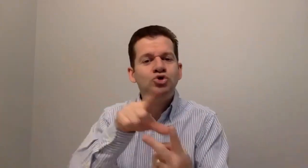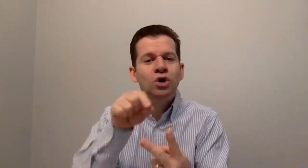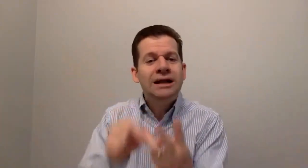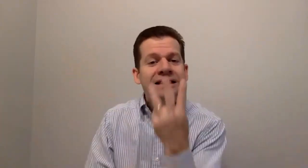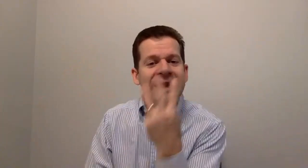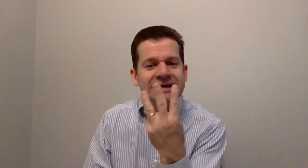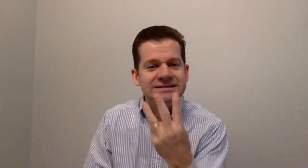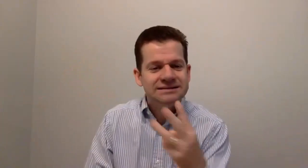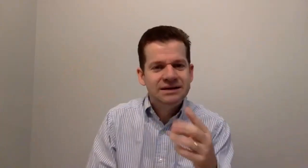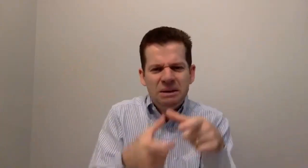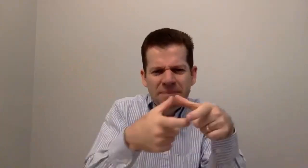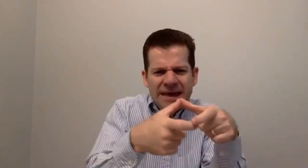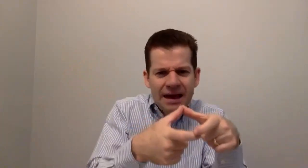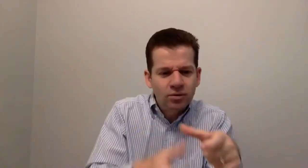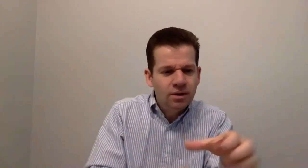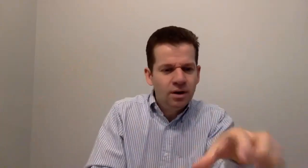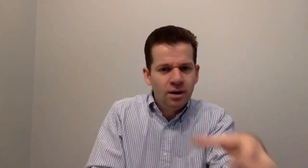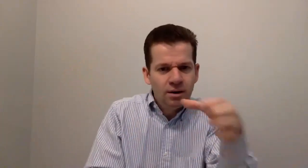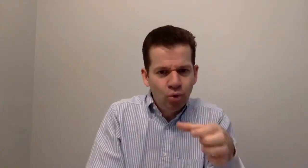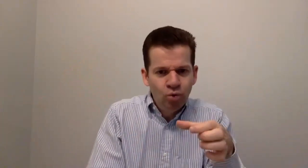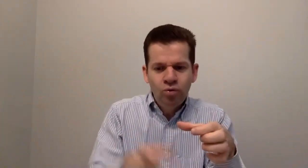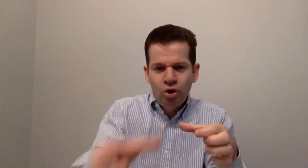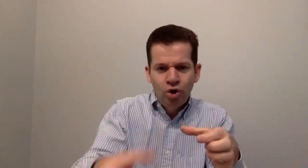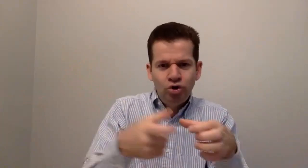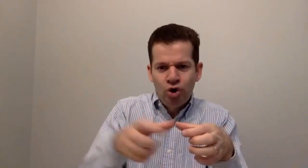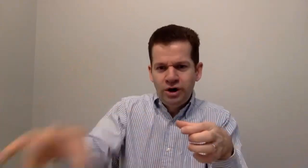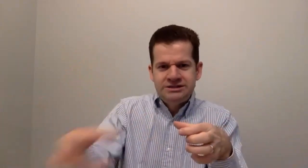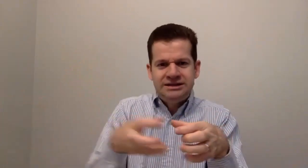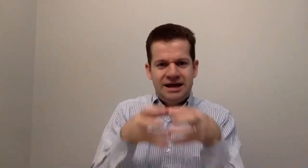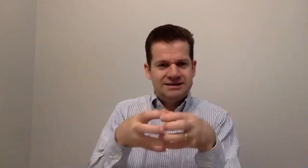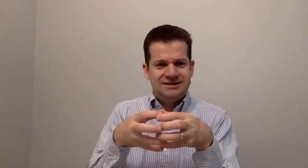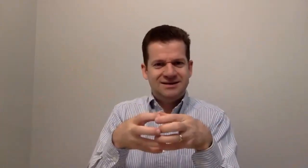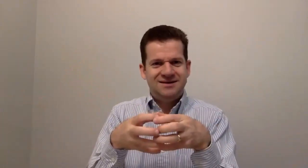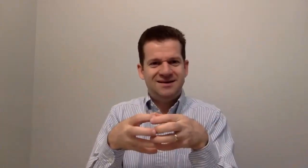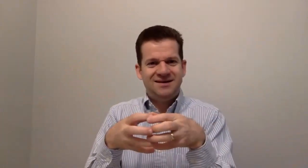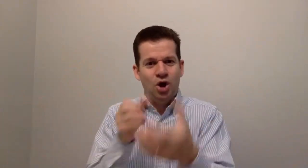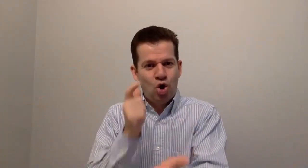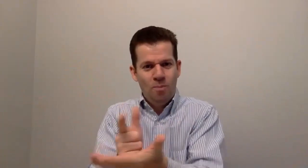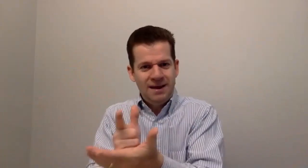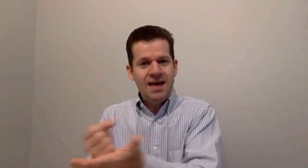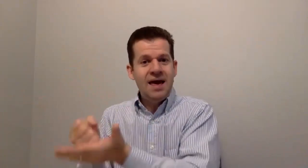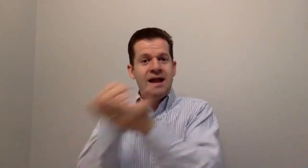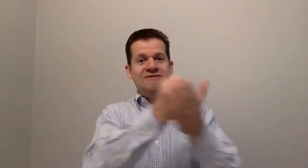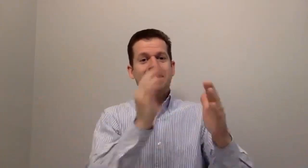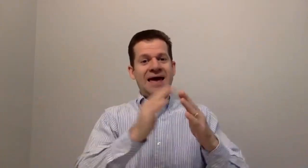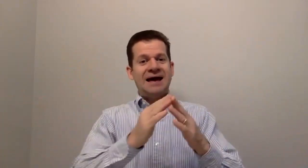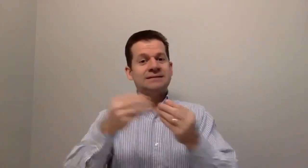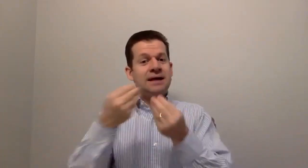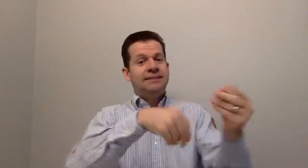Eu escolhi três. Pequeno. Um, dois, três. Comprei, levei para casa. Dei